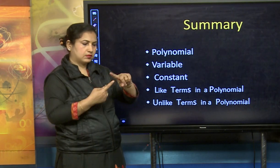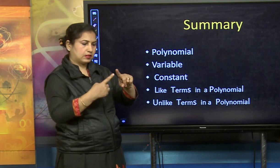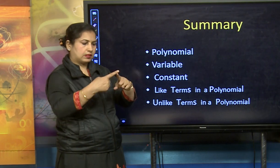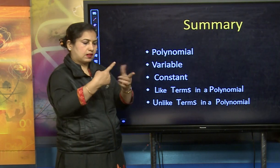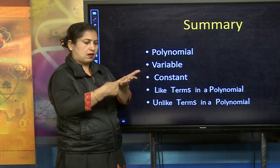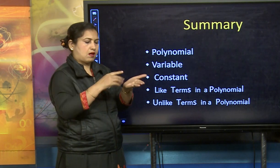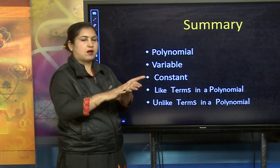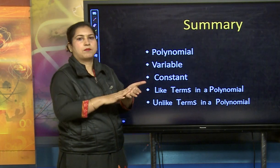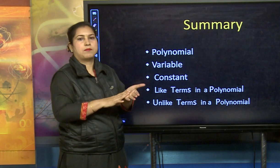है जो